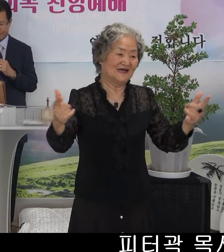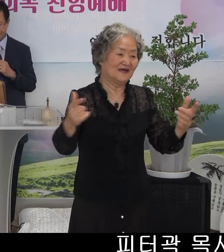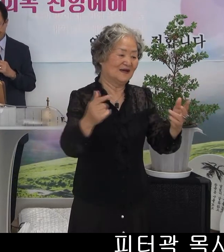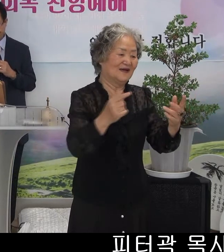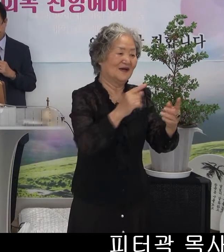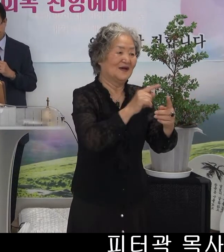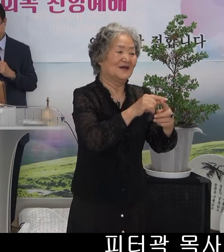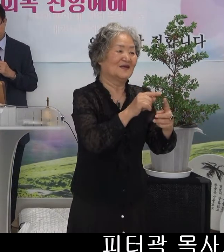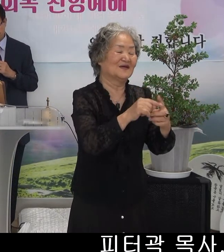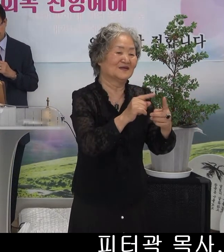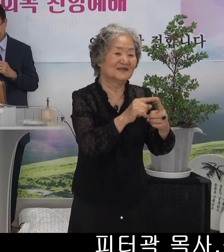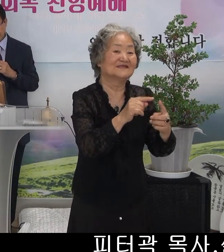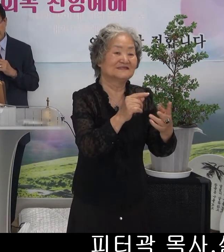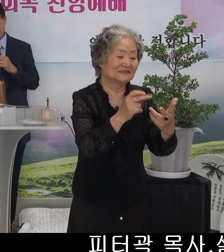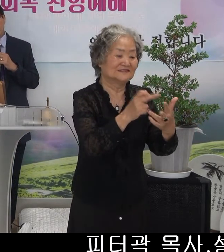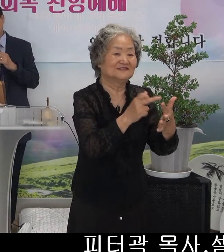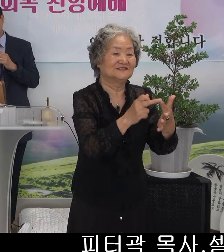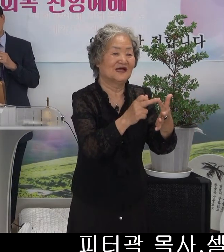우리는